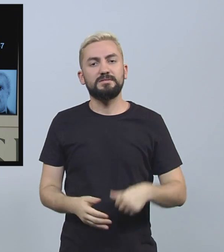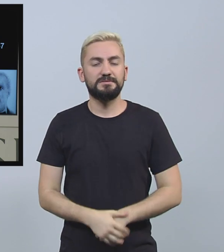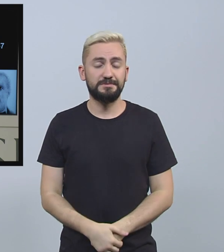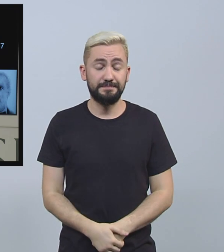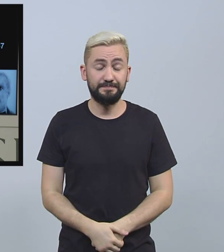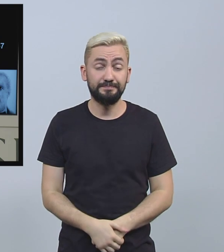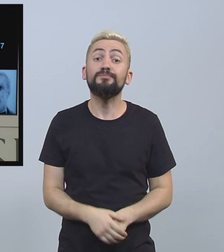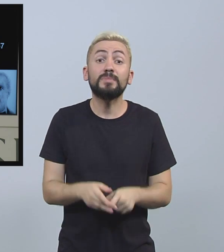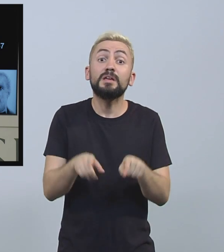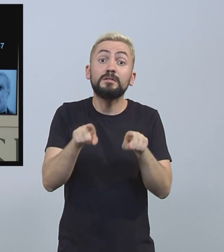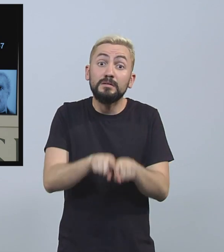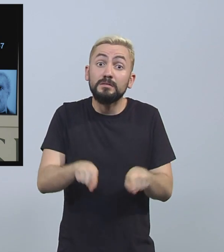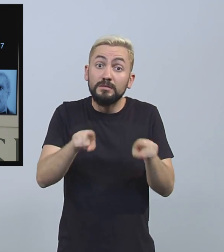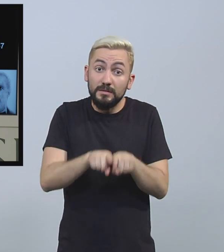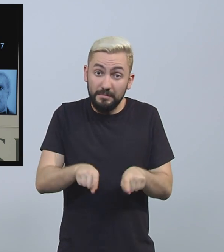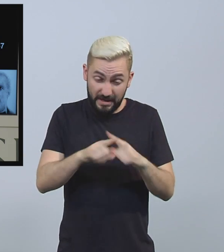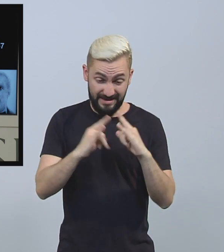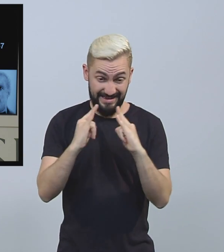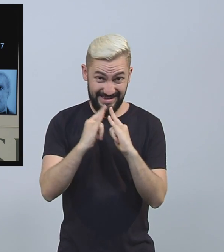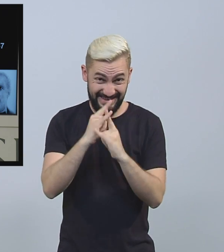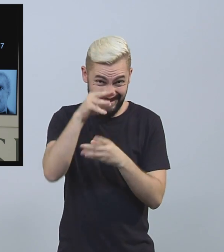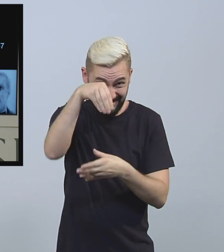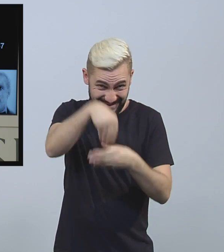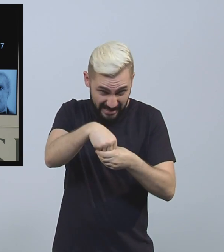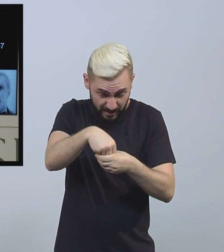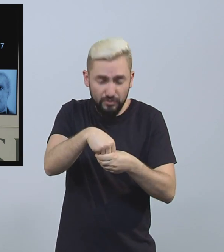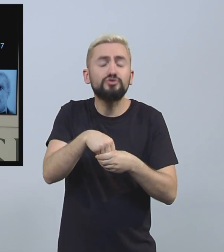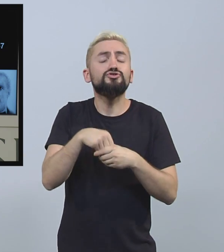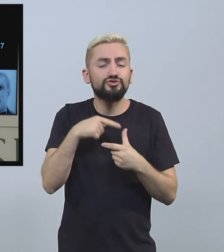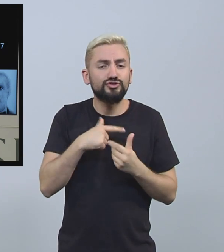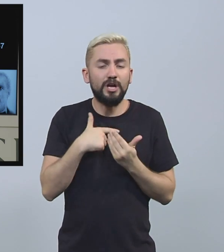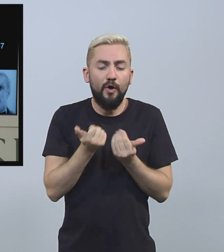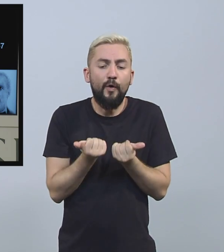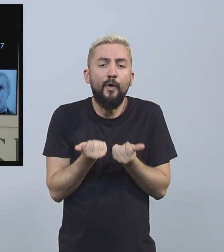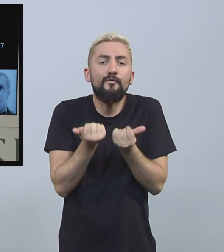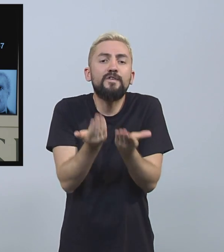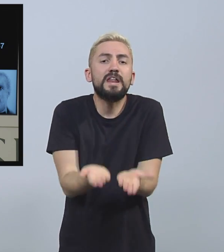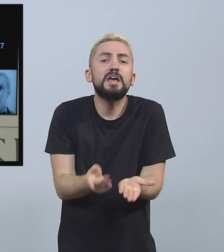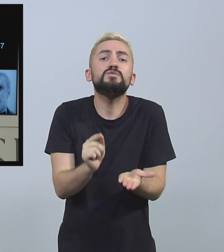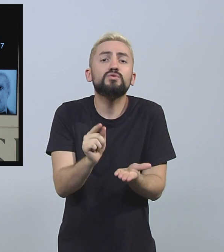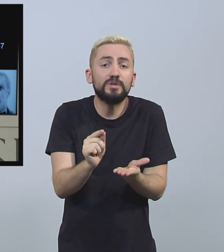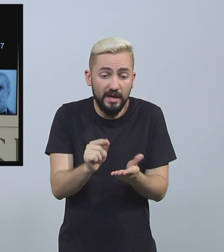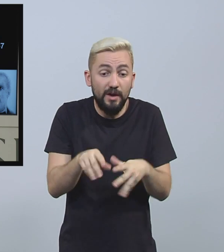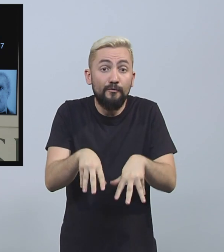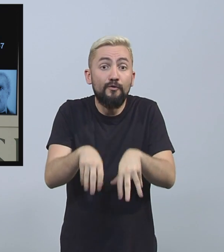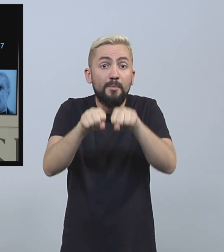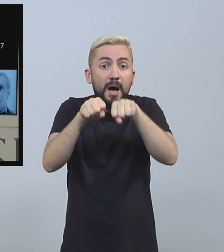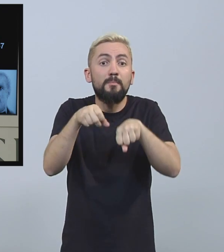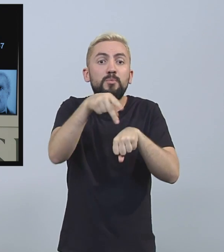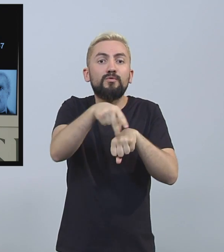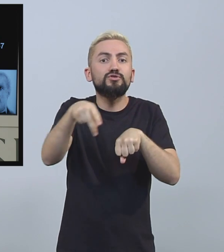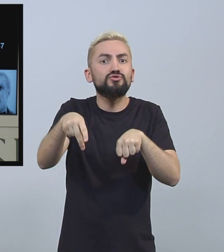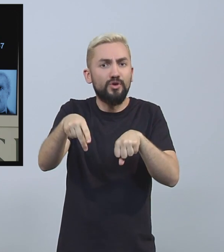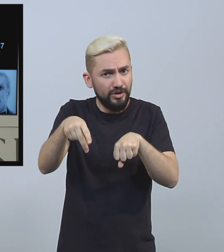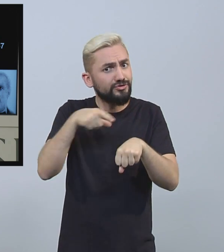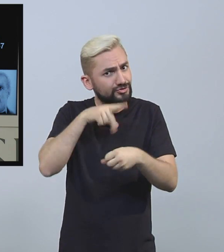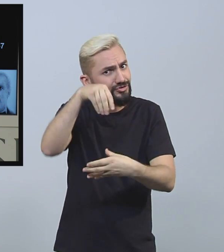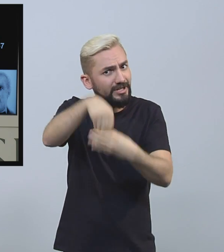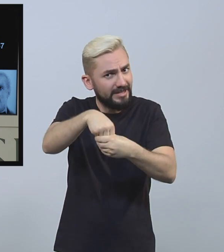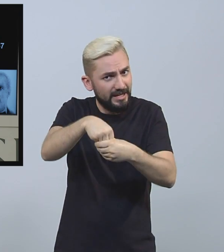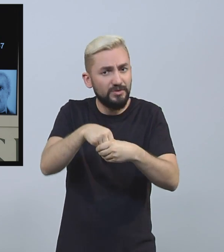Além disso, o INES também ofertou programas de formação de professores de surdos. Esses